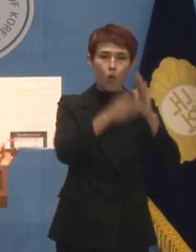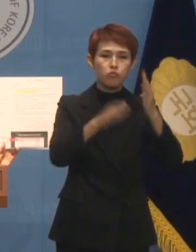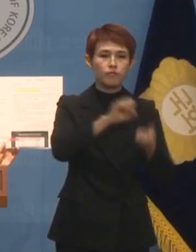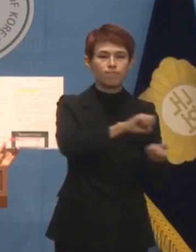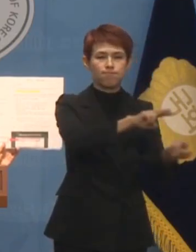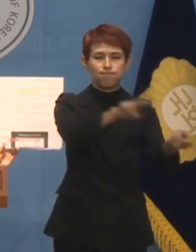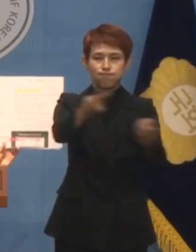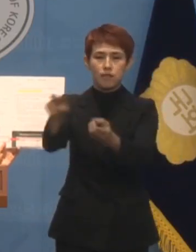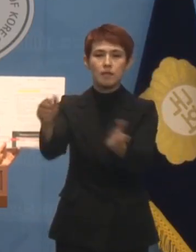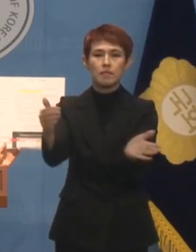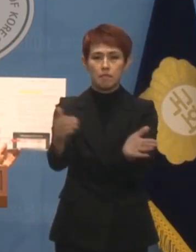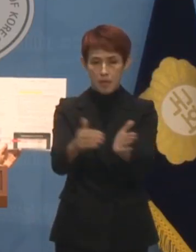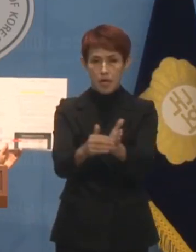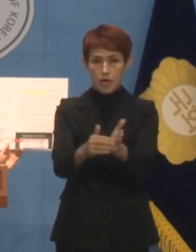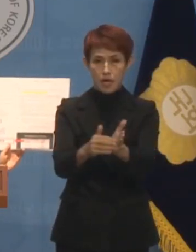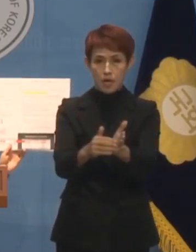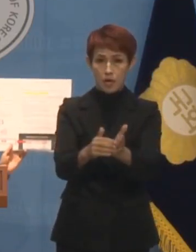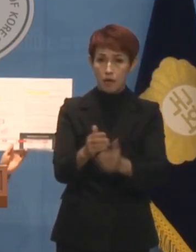공문인데요.